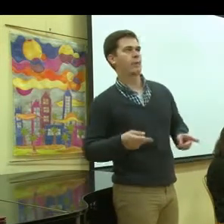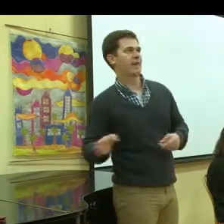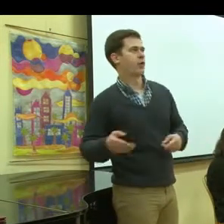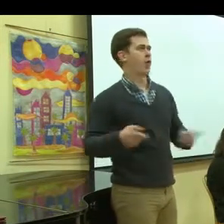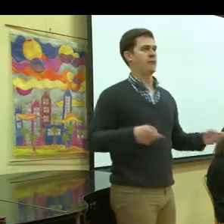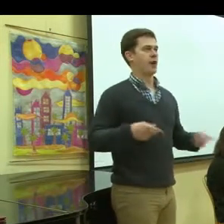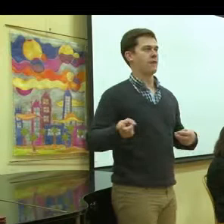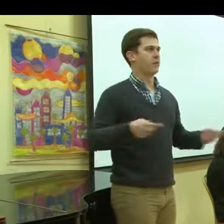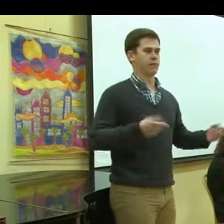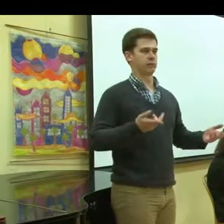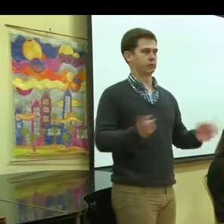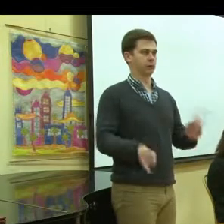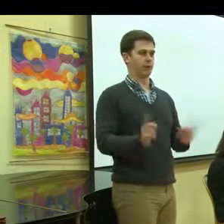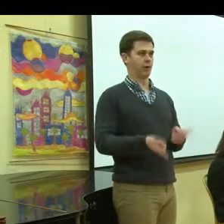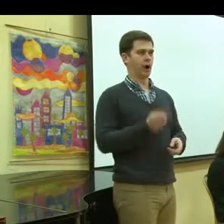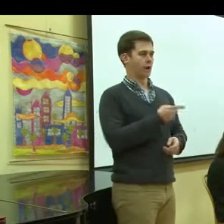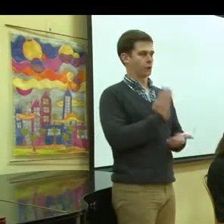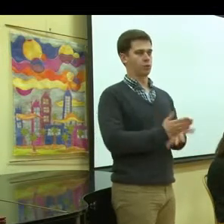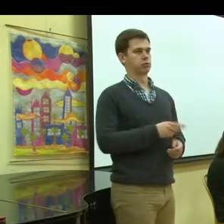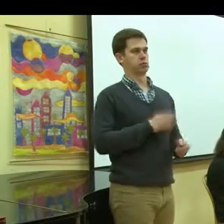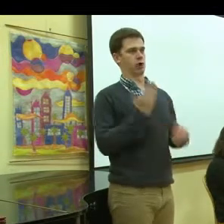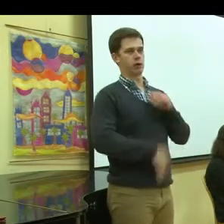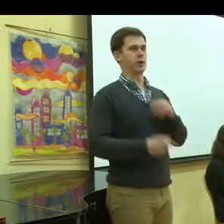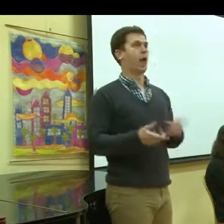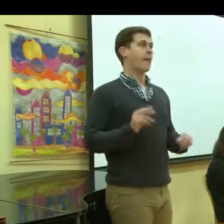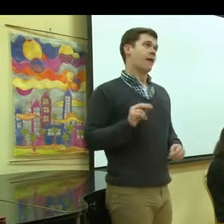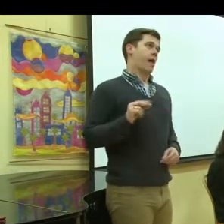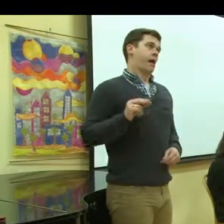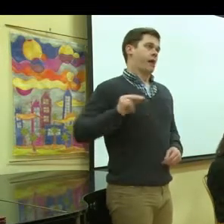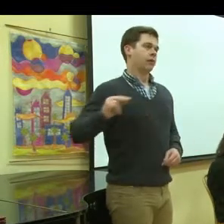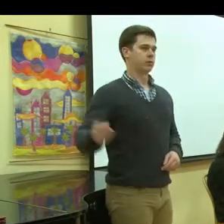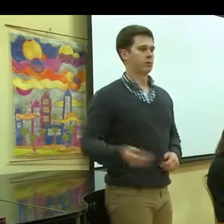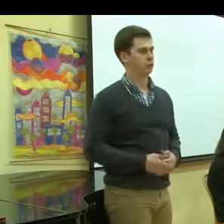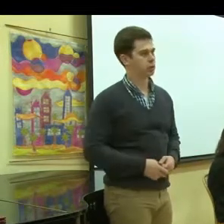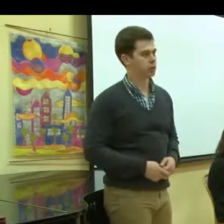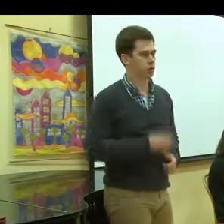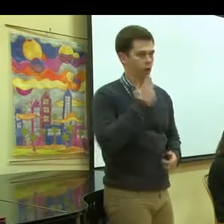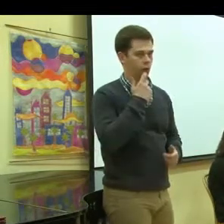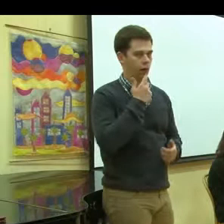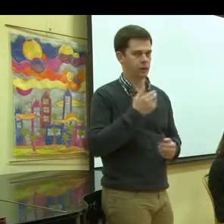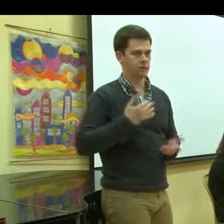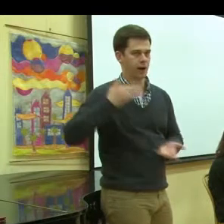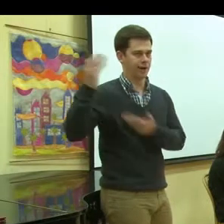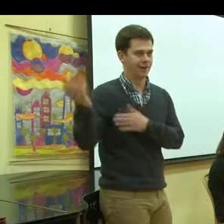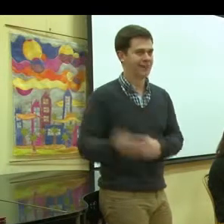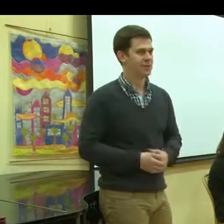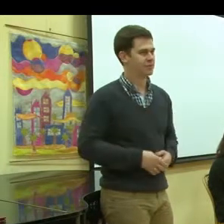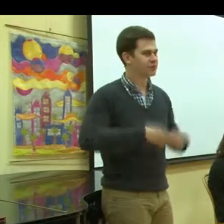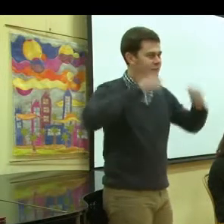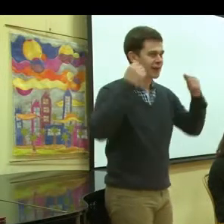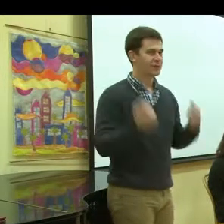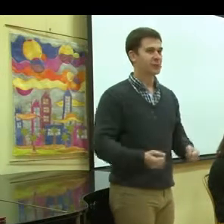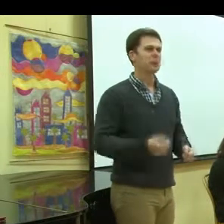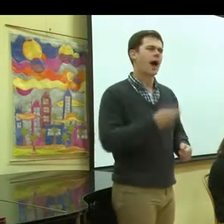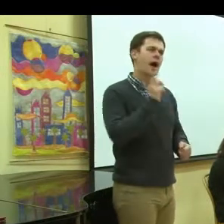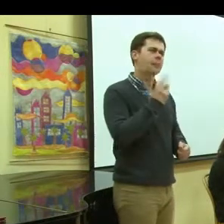opisać to, co zostało zrobione, to już partnerzy, to już taniec jest 3-4 figury dalej. Jakie są podstawowe